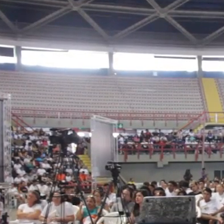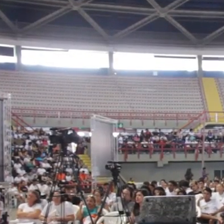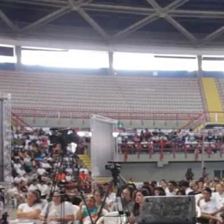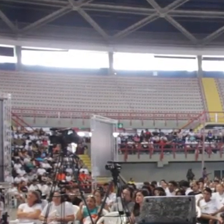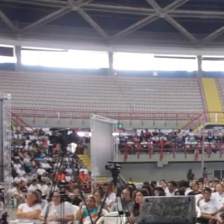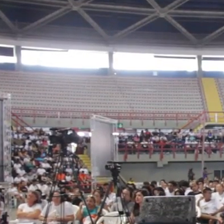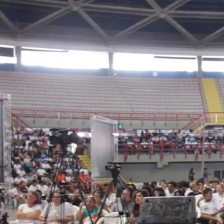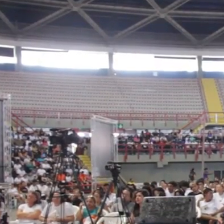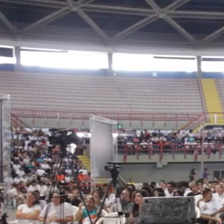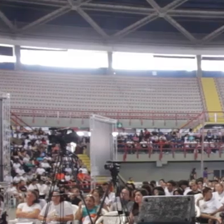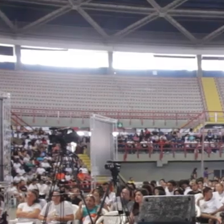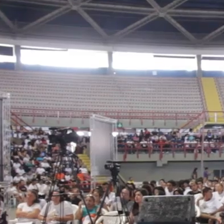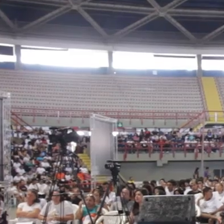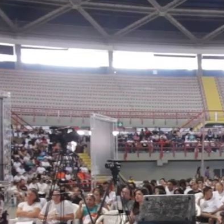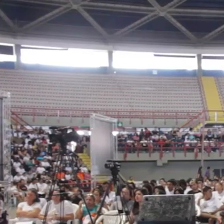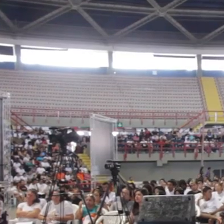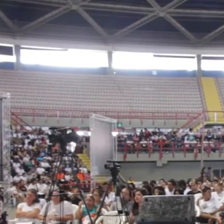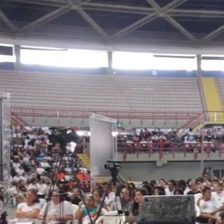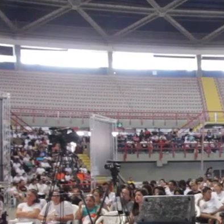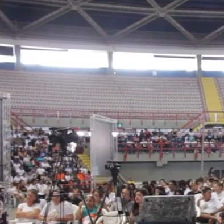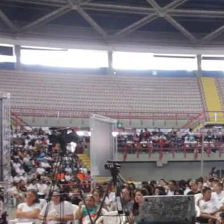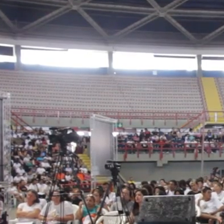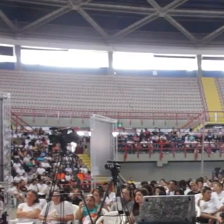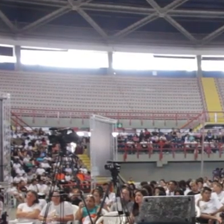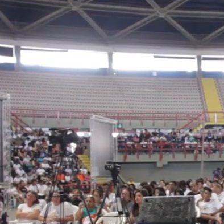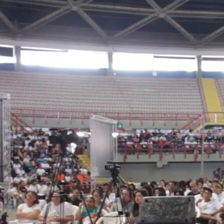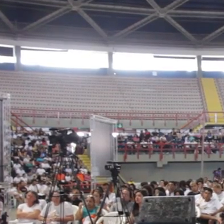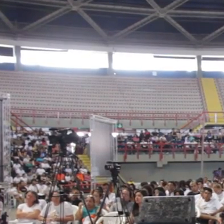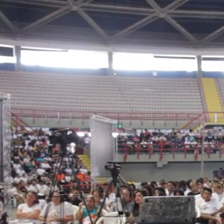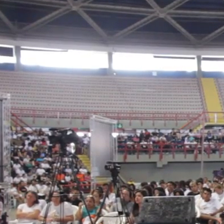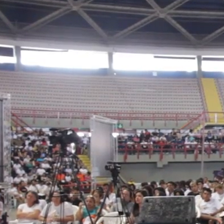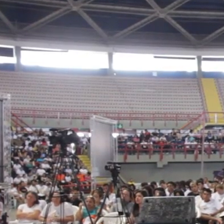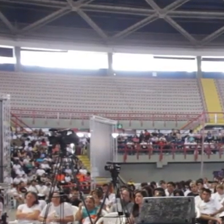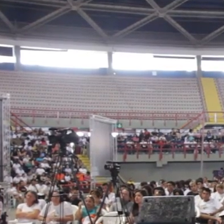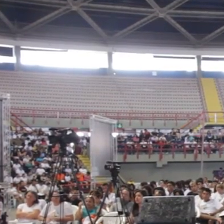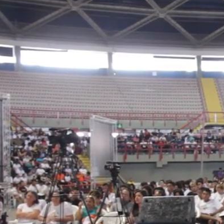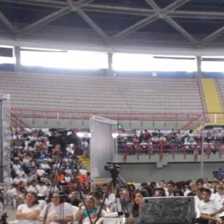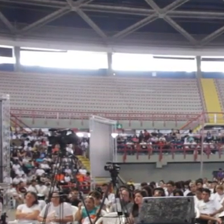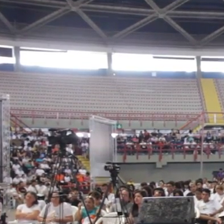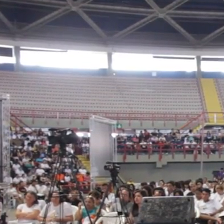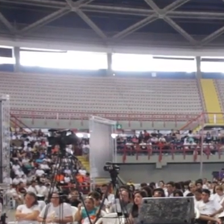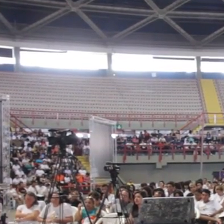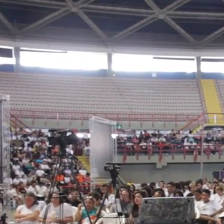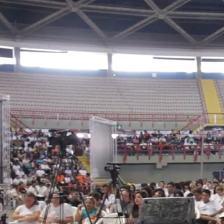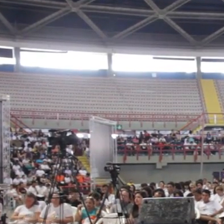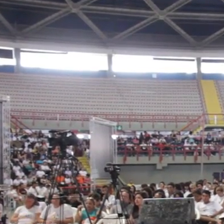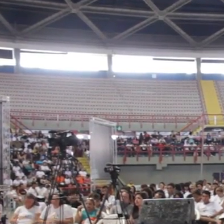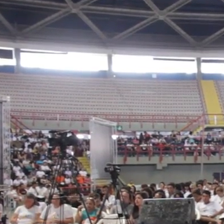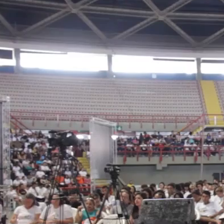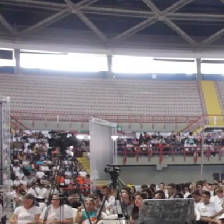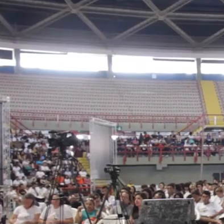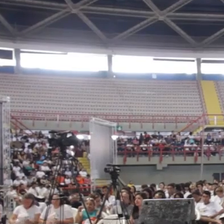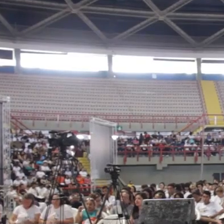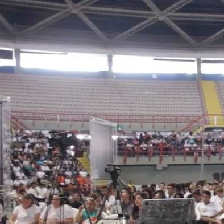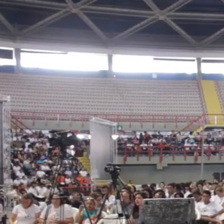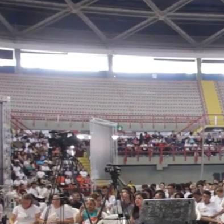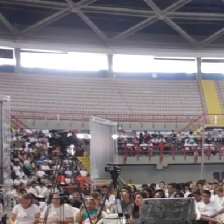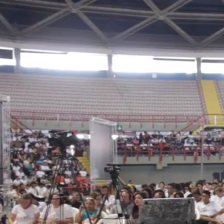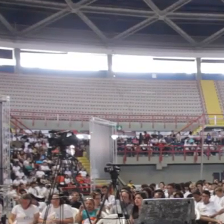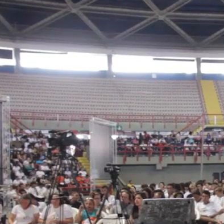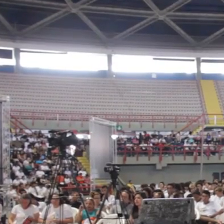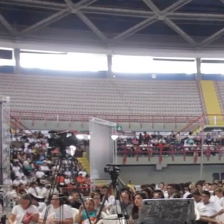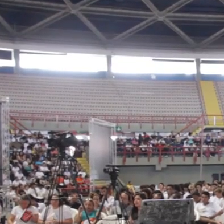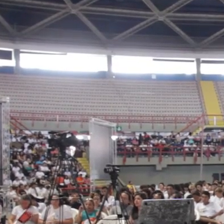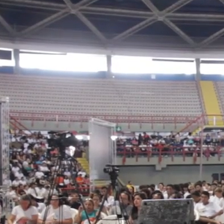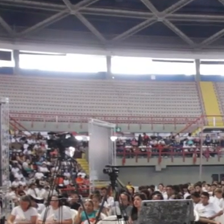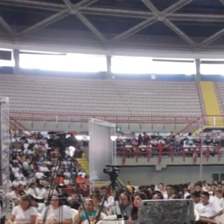problema, não ia conseguir solucionar nada, porque os efeitos da lei seca são bons. Esse é o chamado tema